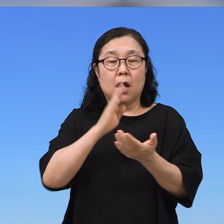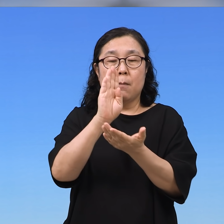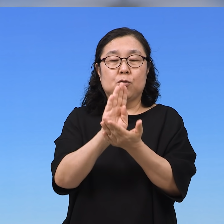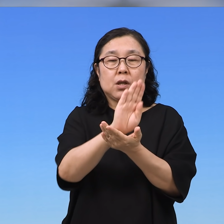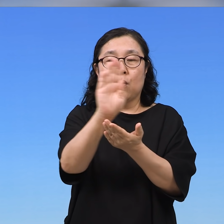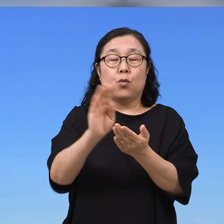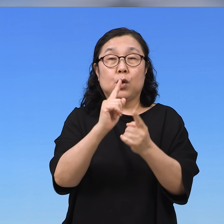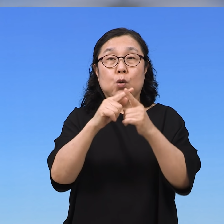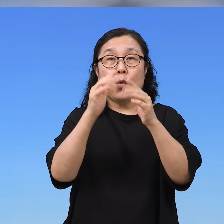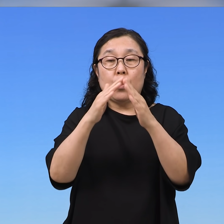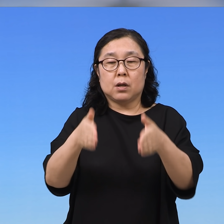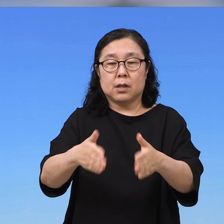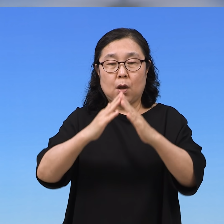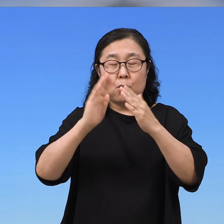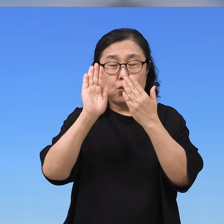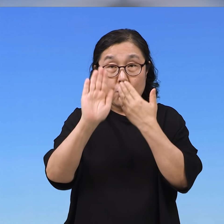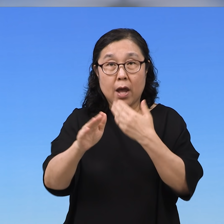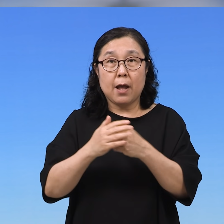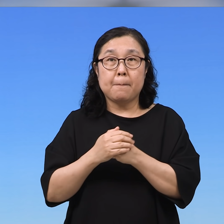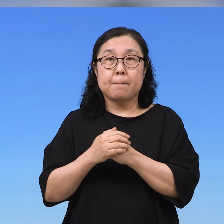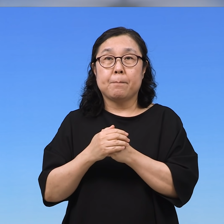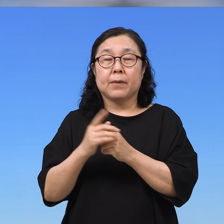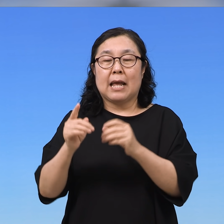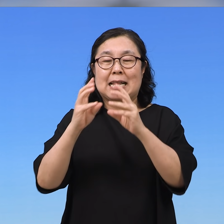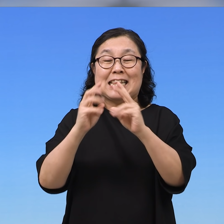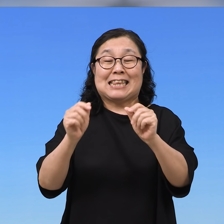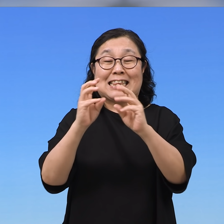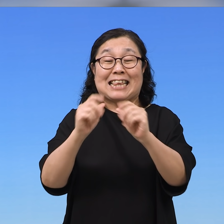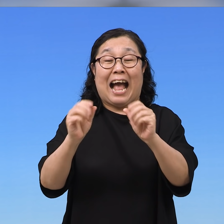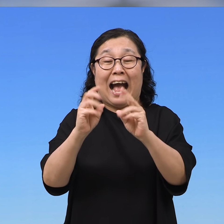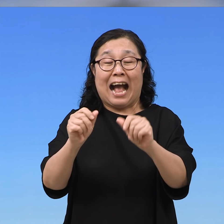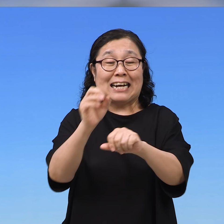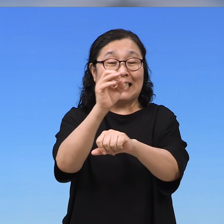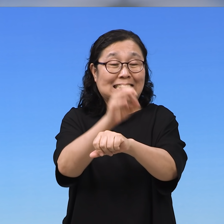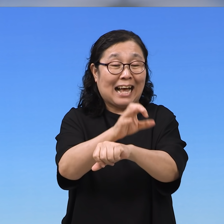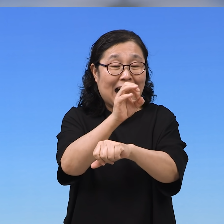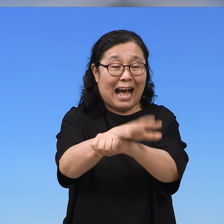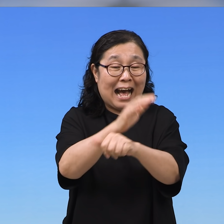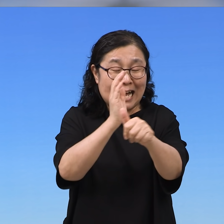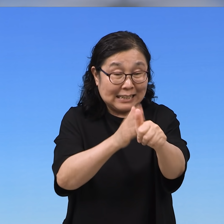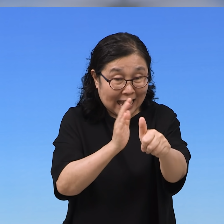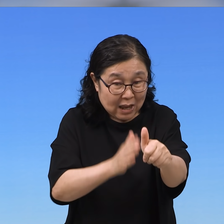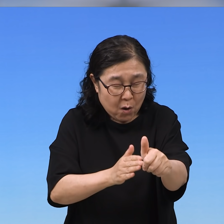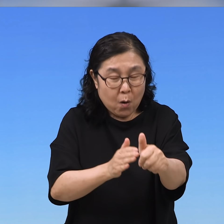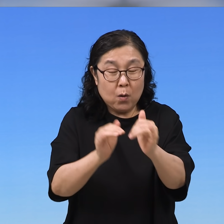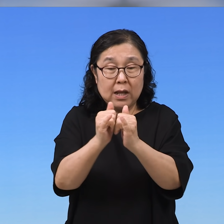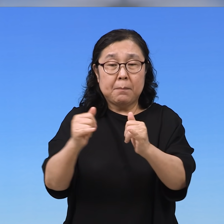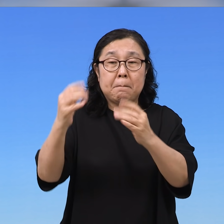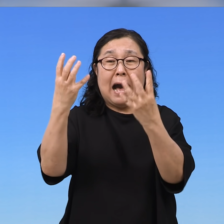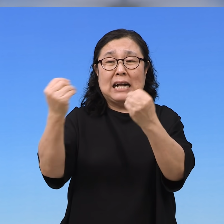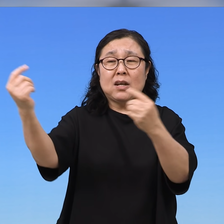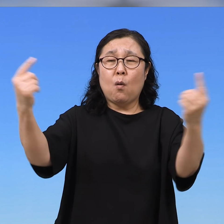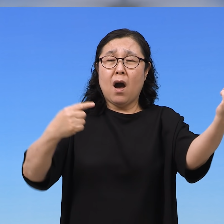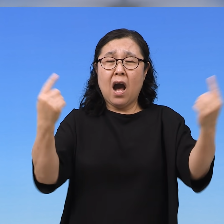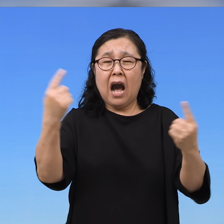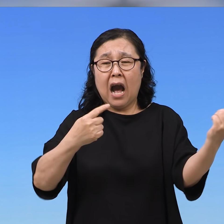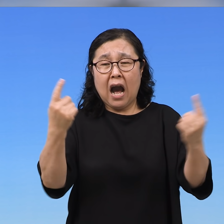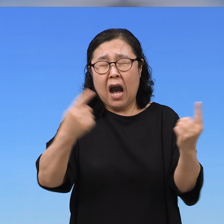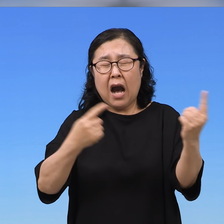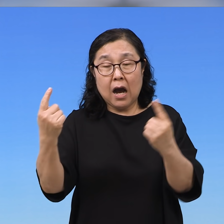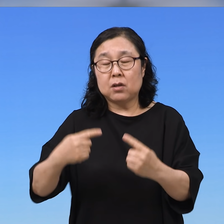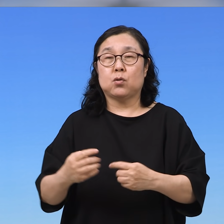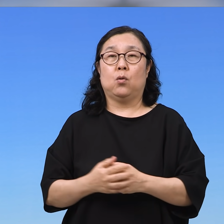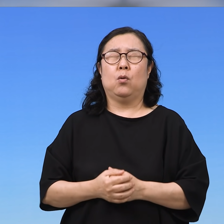제가 분당 우리 교회를 여기 개척하고 나니까요, 웬 땅 사라는 분들이 그렇게 많이 찾아오는지 몰라요. 거의